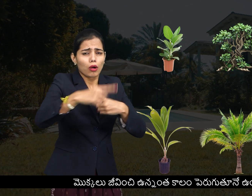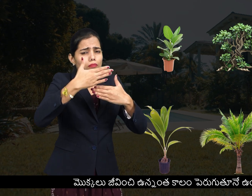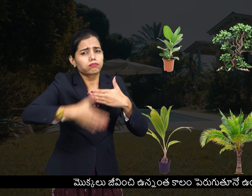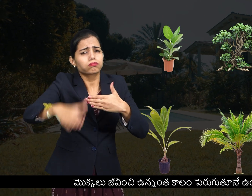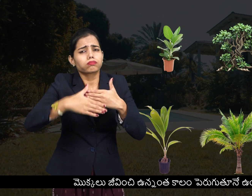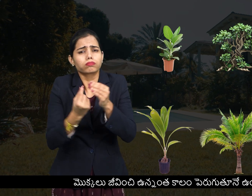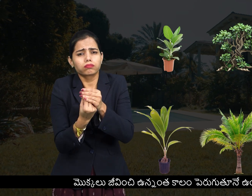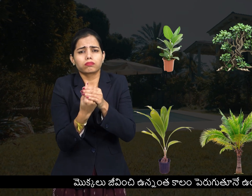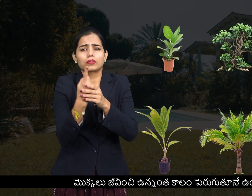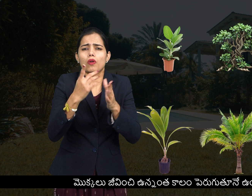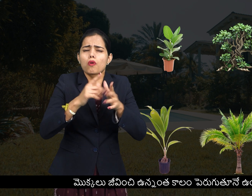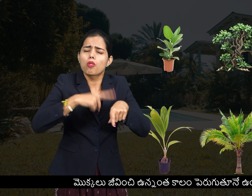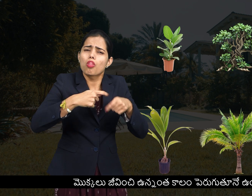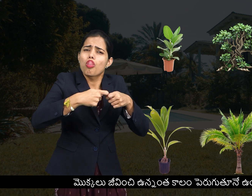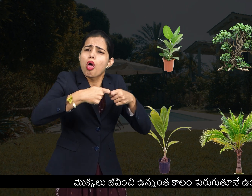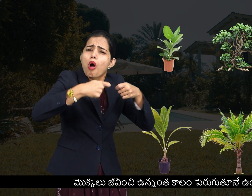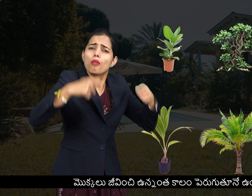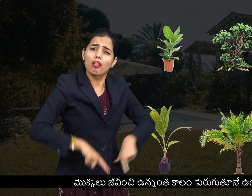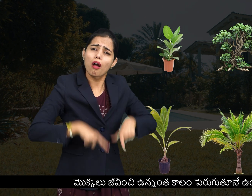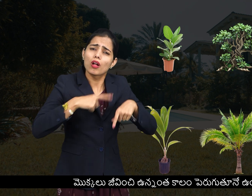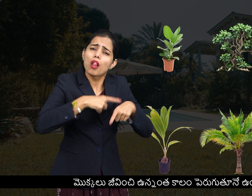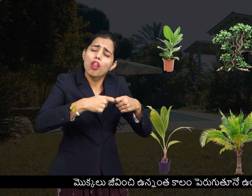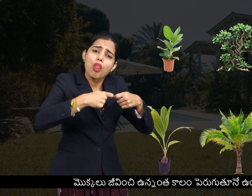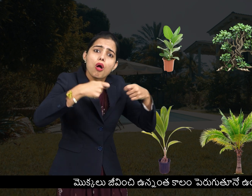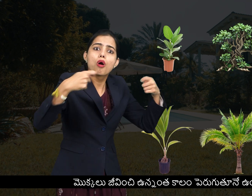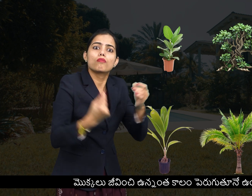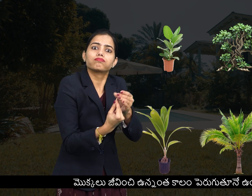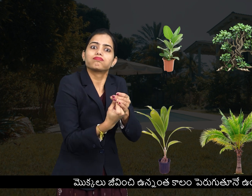మొక్కలు జీవించి ఉన్నంత కాలం పెరుగుతూనే ఉంటాయి.